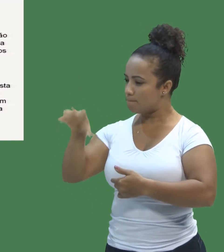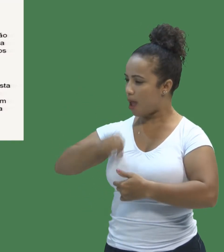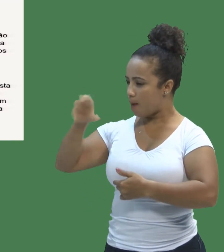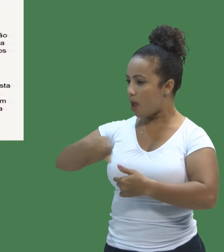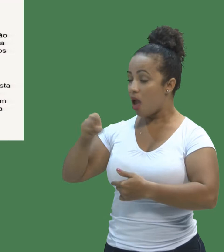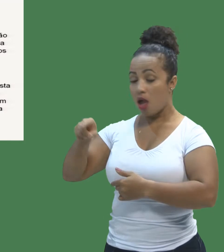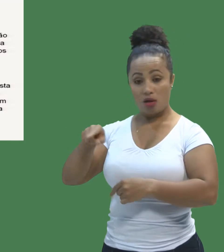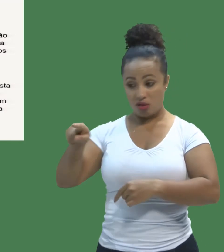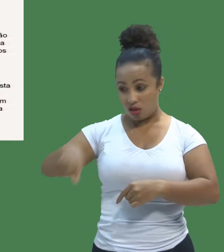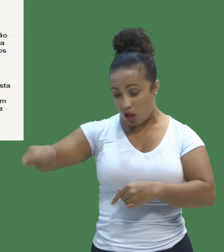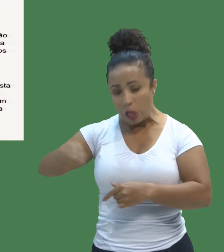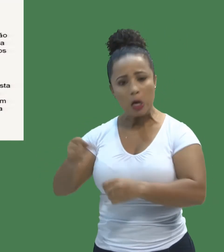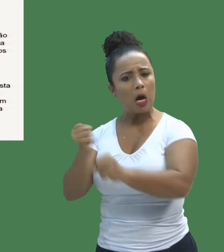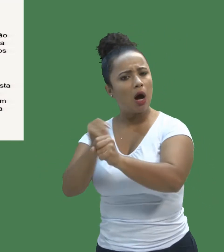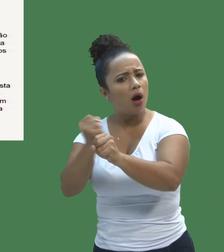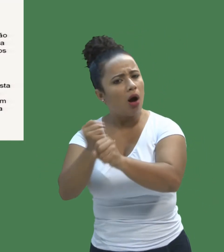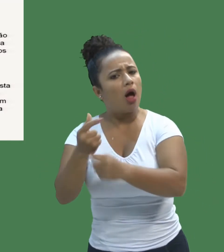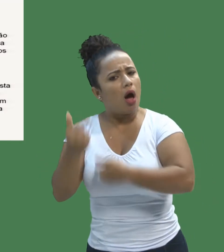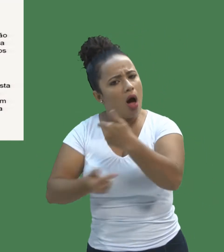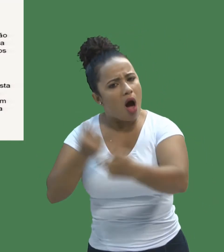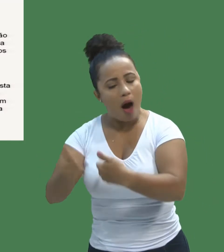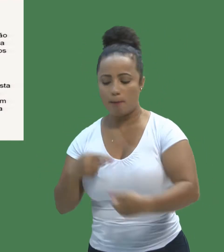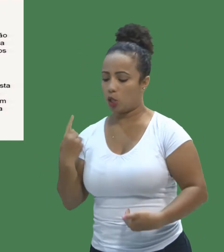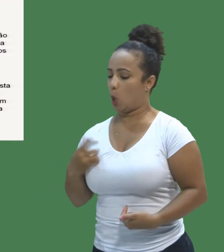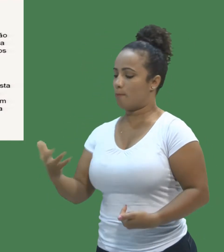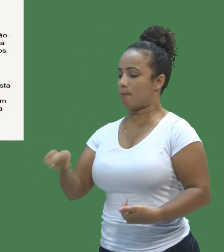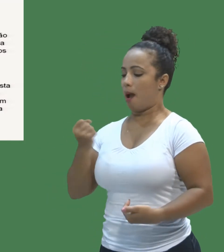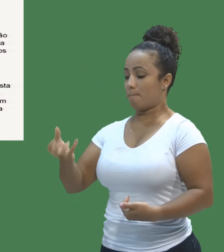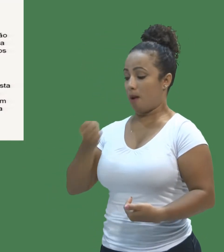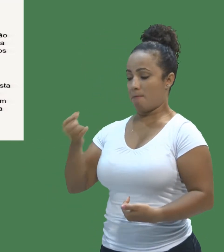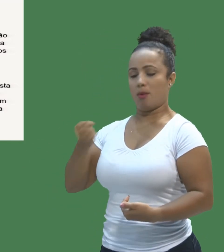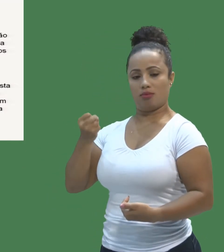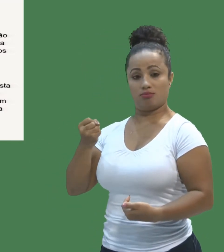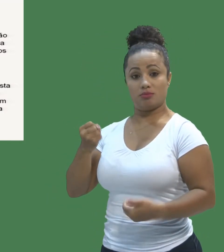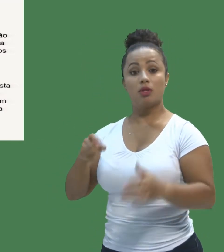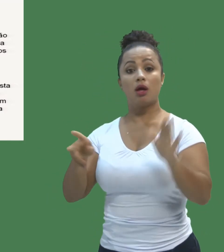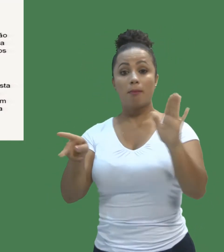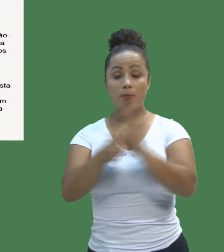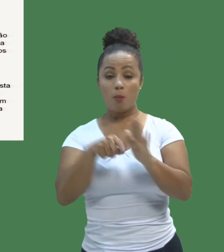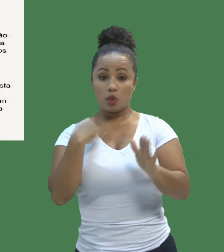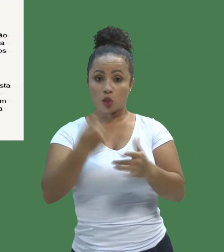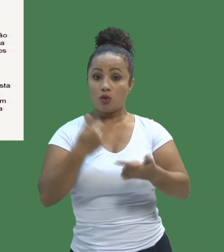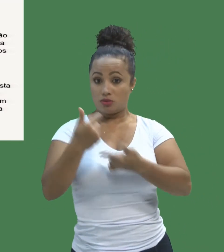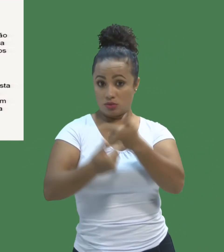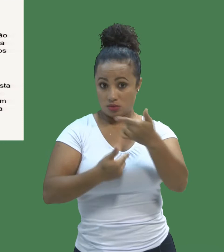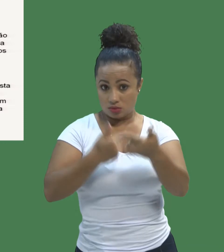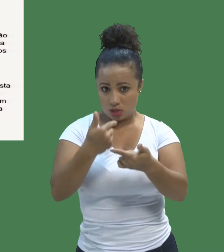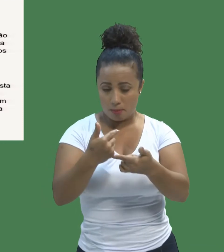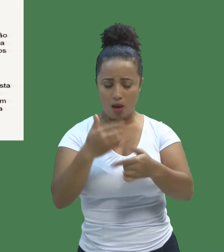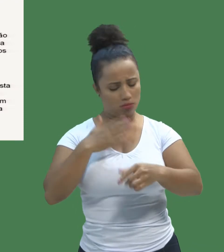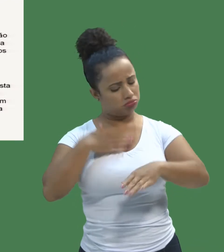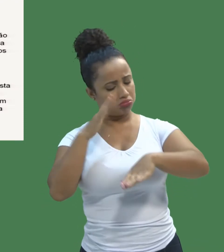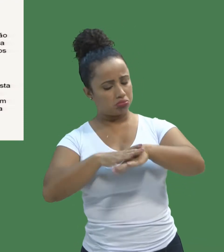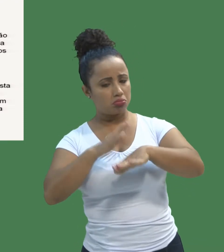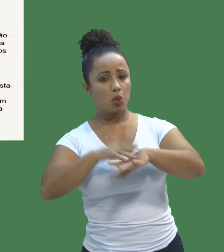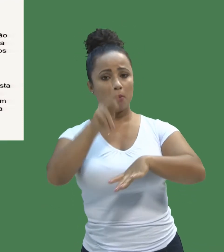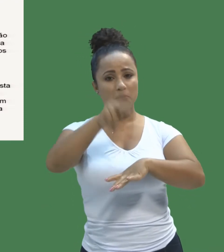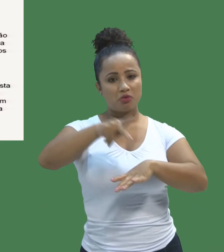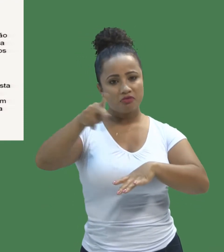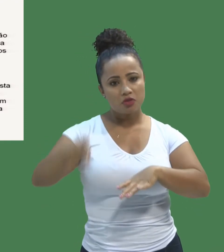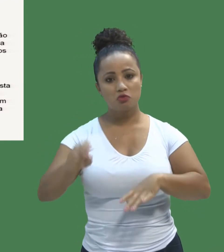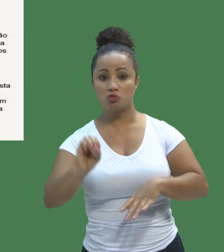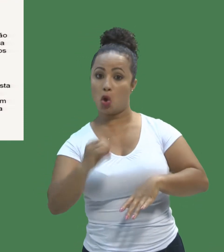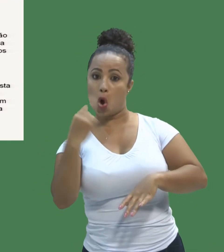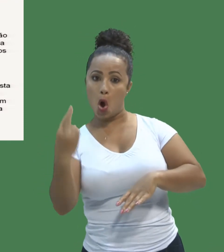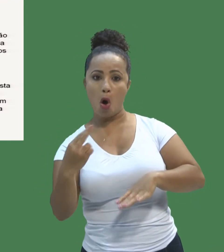No nosso trabalho concreto, seja como professores ou trabalhadores das diversas áreas,